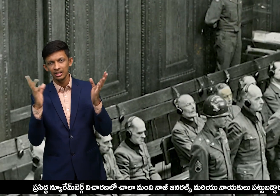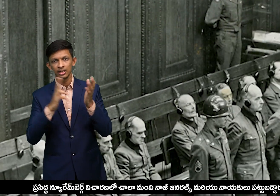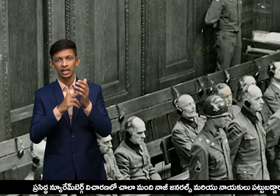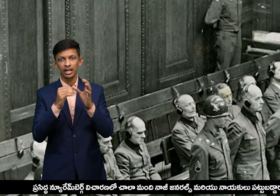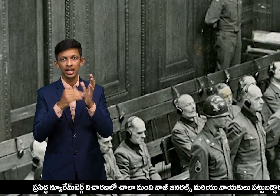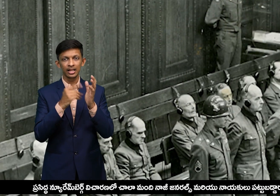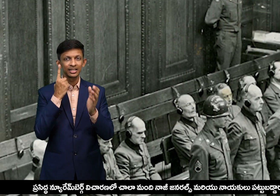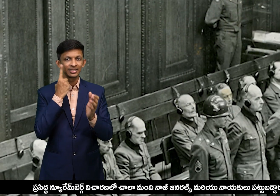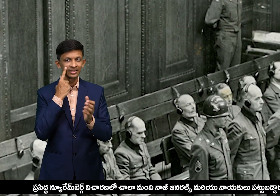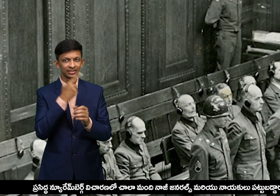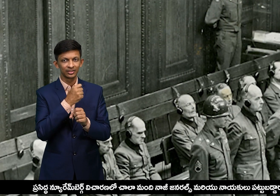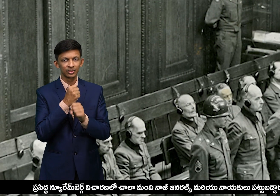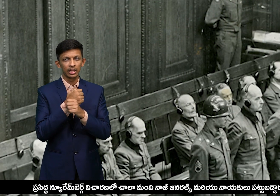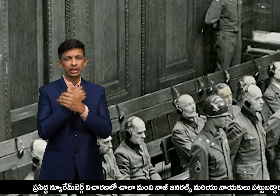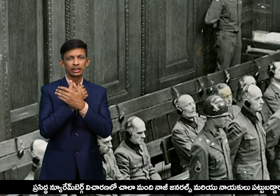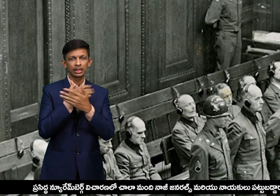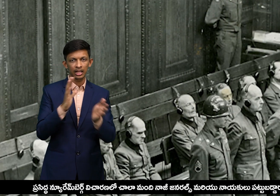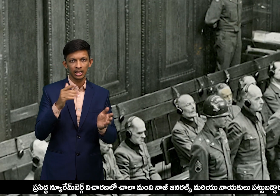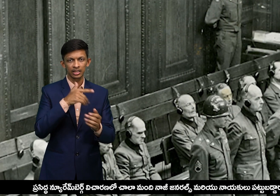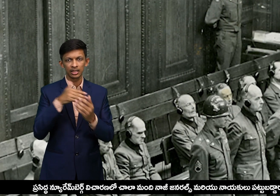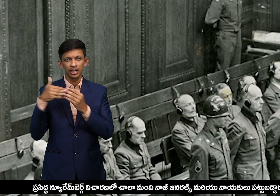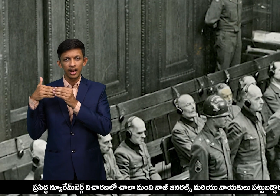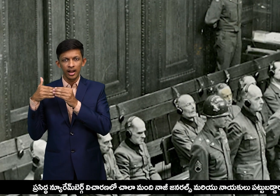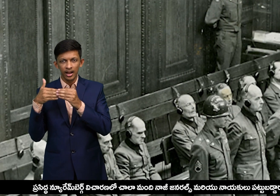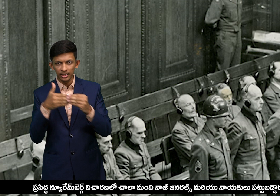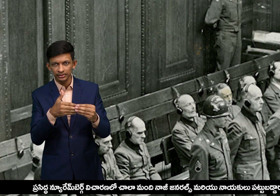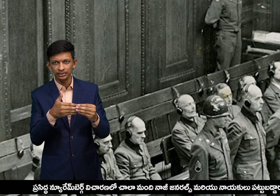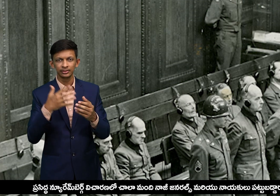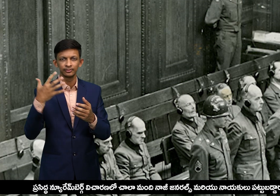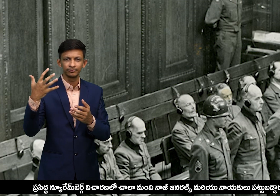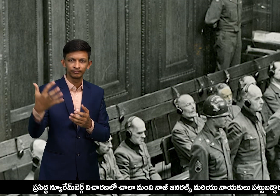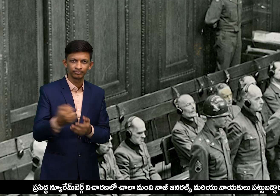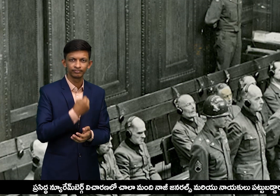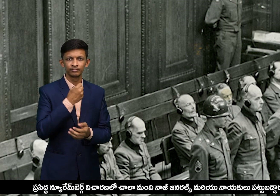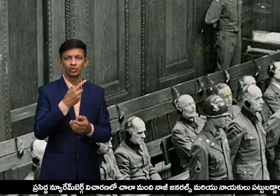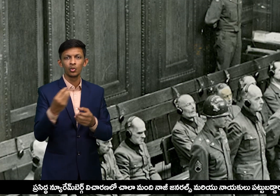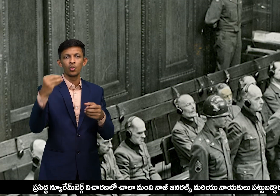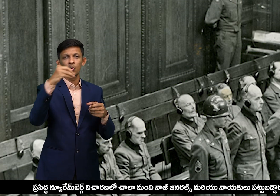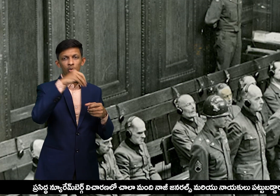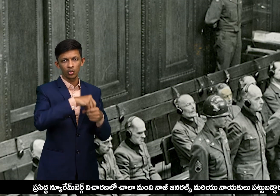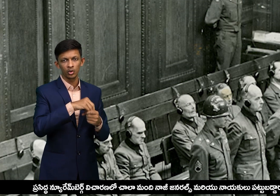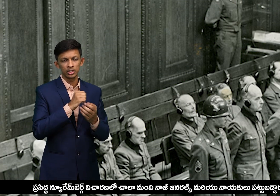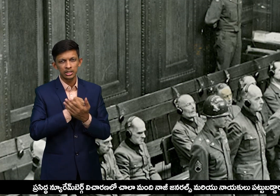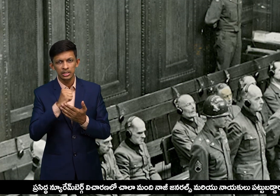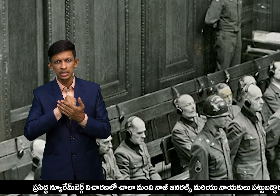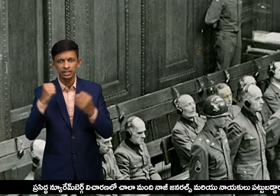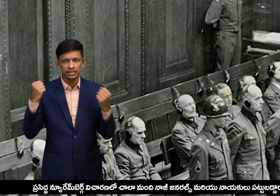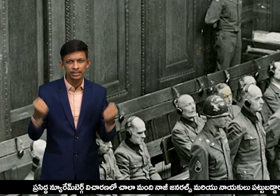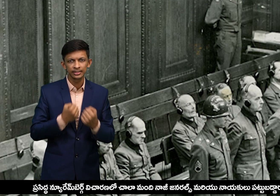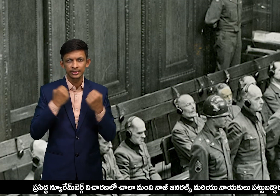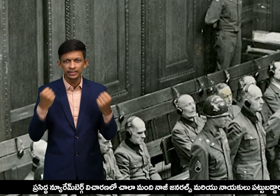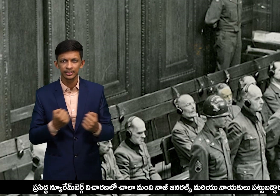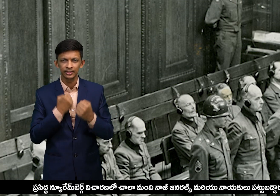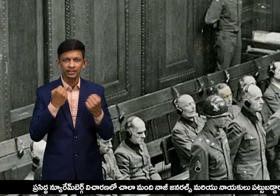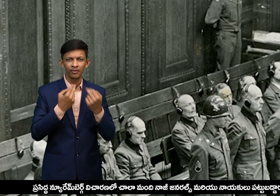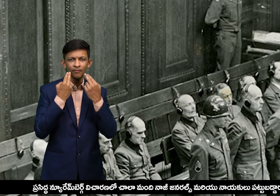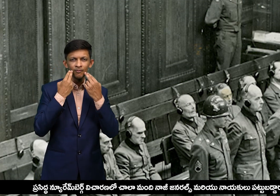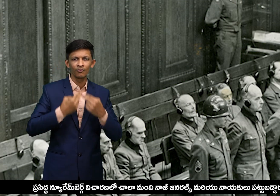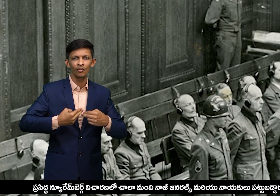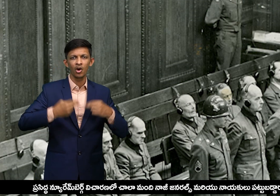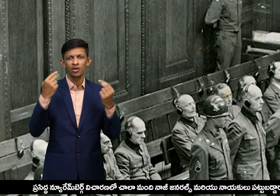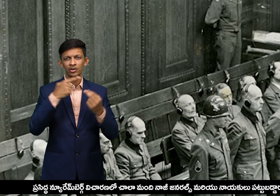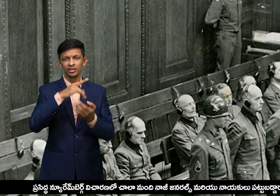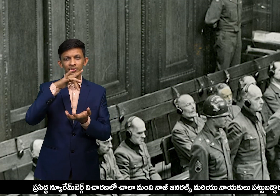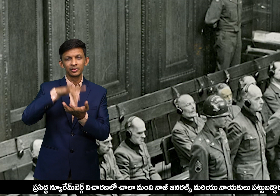ప్రసిద్ధ న్యూరంబెర్గ్ విచారణలో చాలామంది నాజీ జనరల్స్ మరియు నాయకులు పట్టుబడ్డారు మరియు విచారణకు